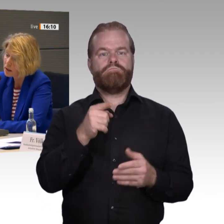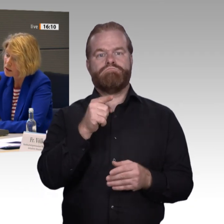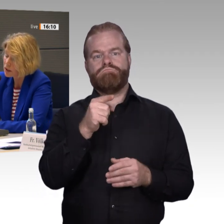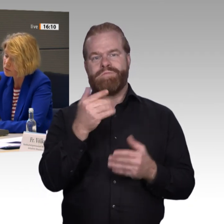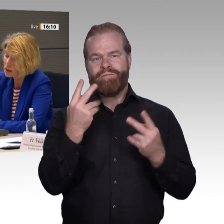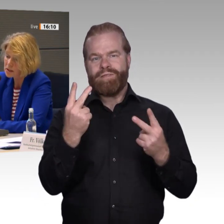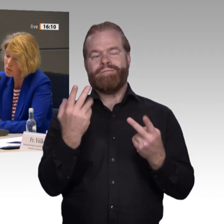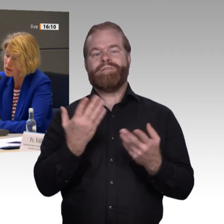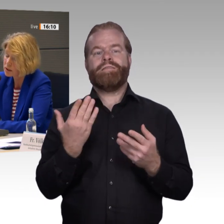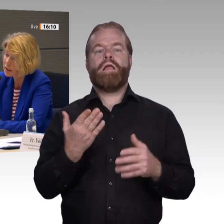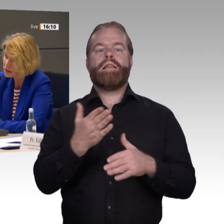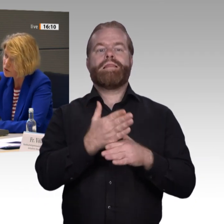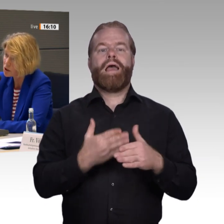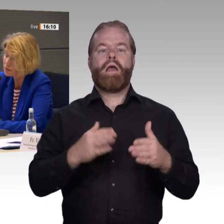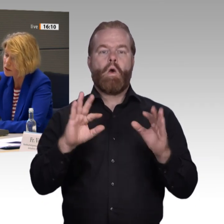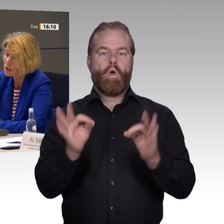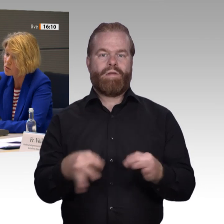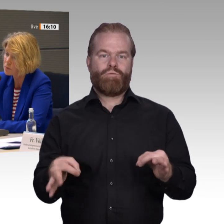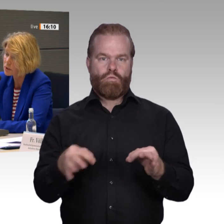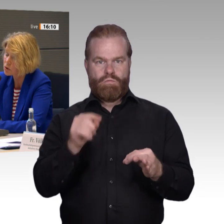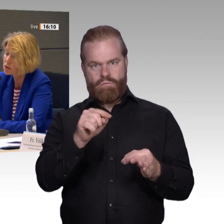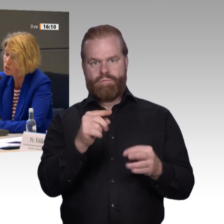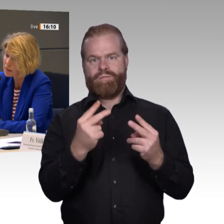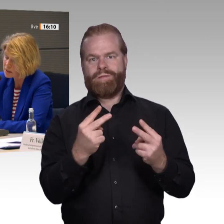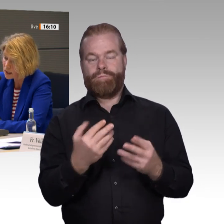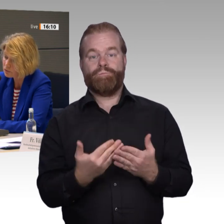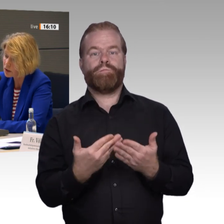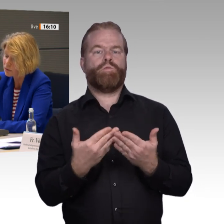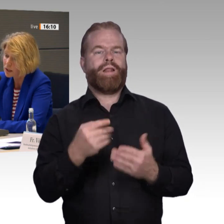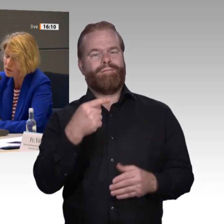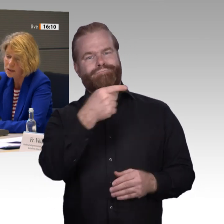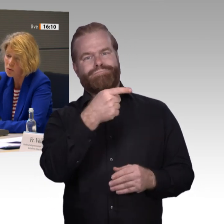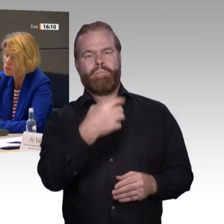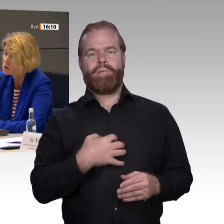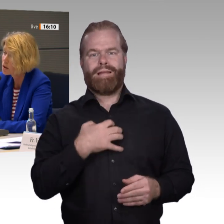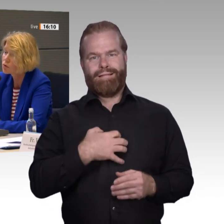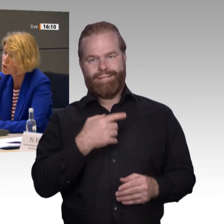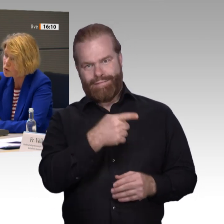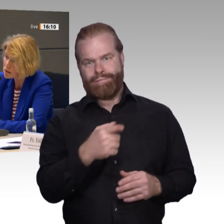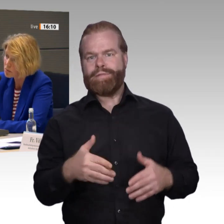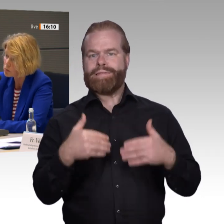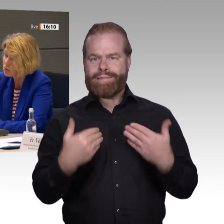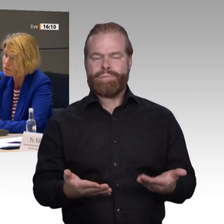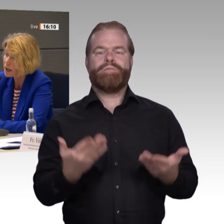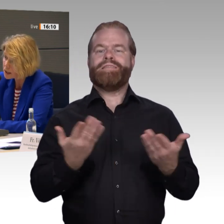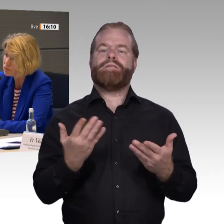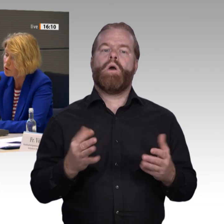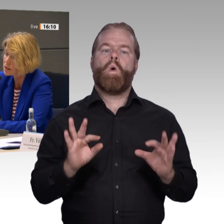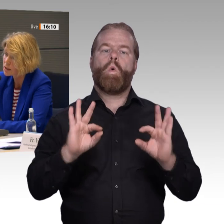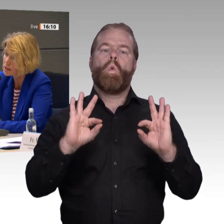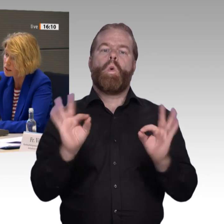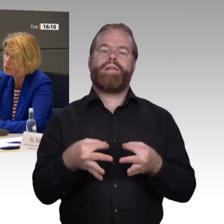es ja Qualifikationen in der landwirtschaftlichen Ausbildung, die nur als Teilqualifikationen für Zucht zum Beispiel von